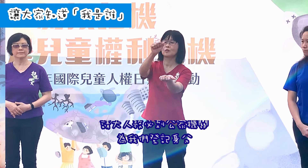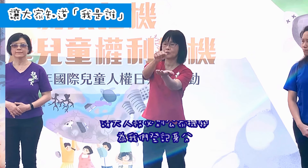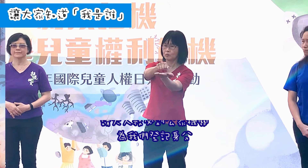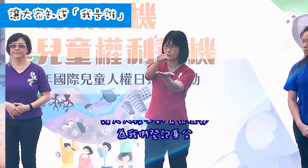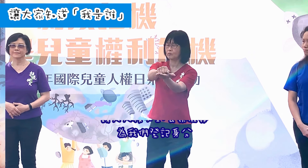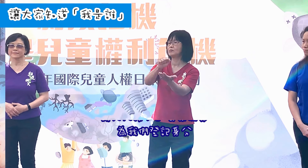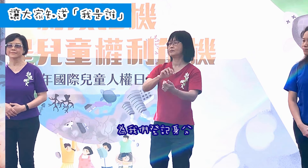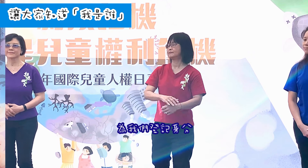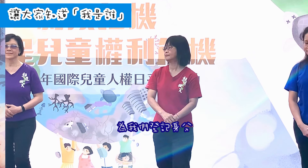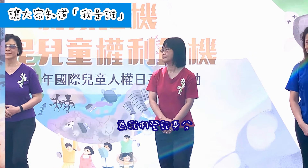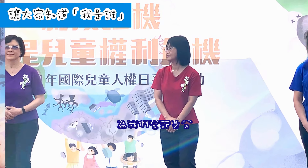份。